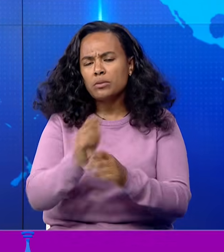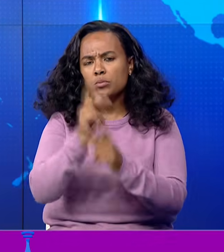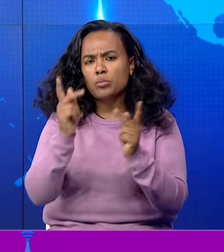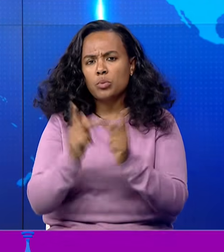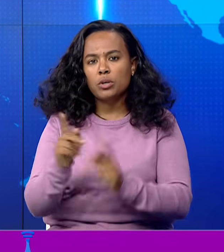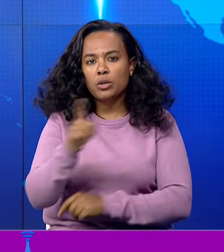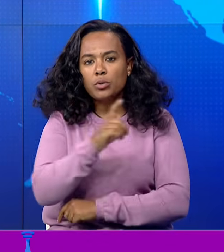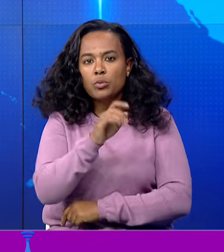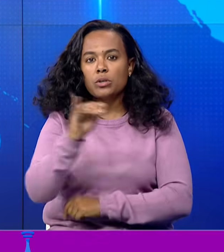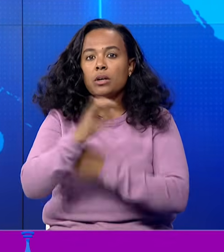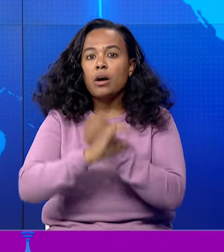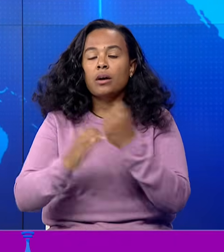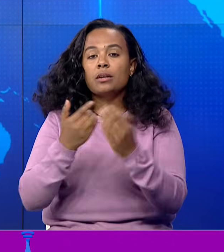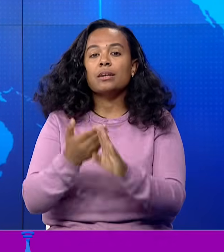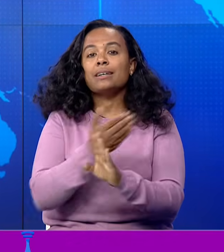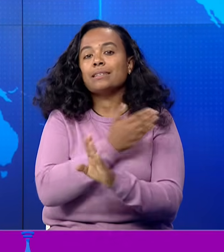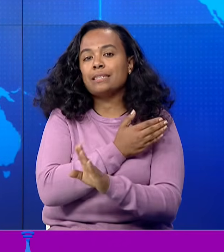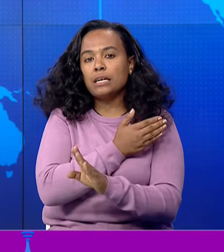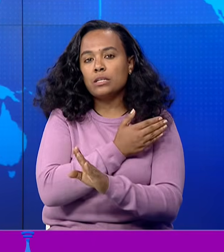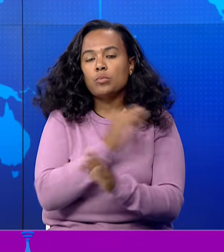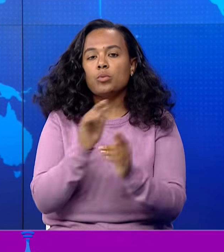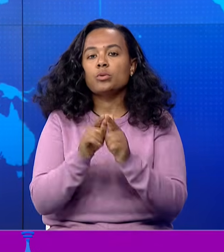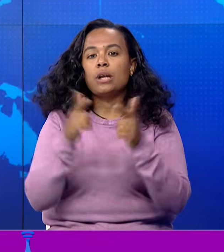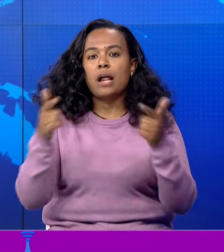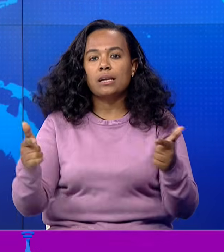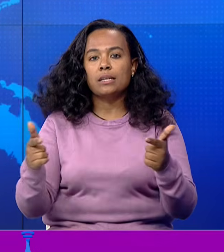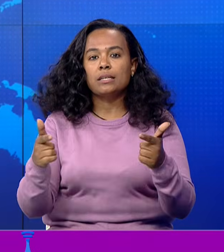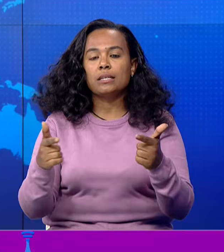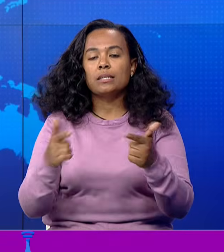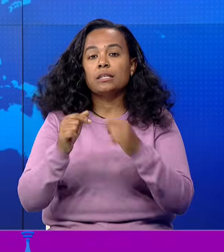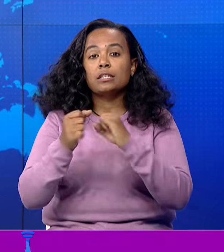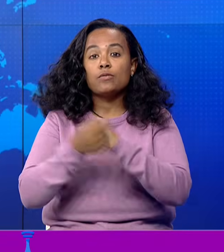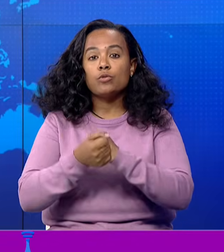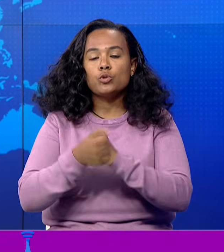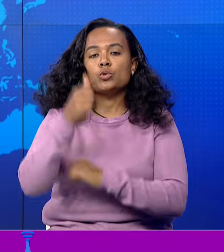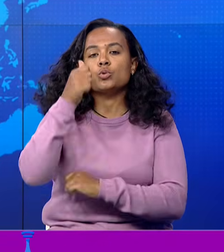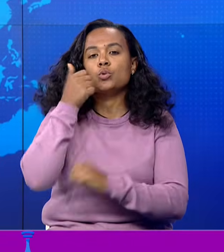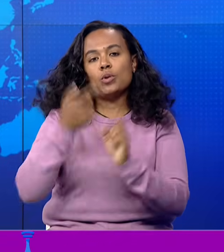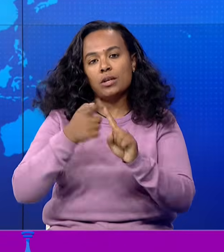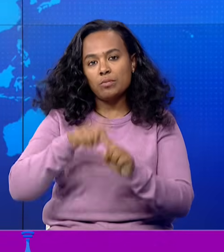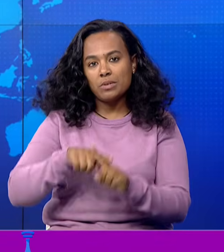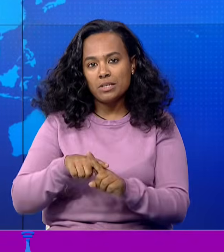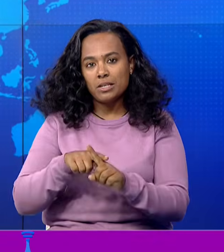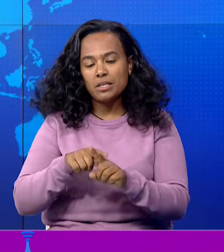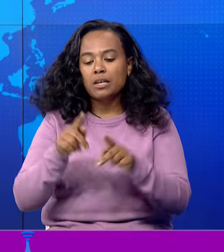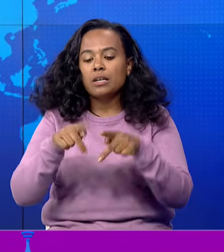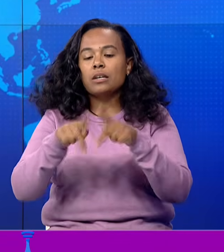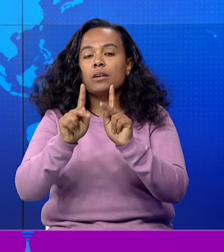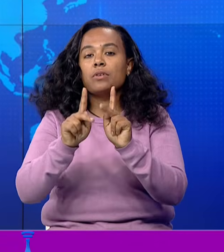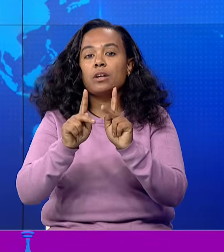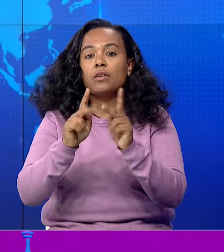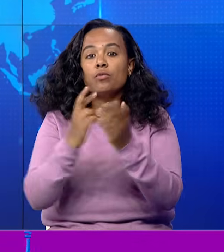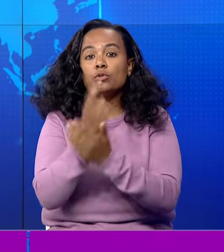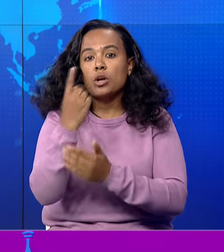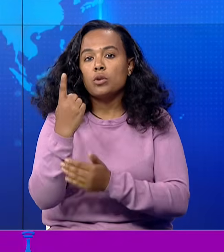እንደ ሀገር እንደ ከዚህ ቀደሙ ትላልቅ ሪቮሉሽኖች ወደ ኋላ እንቀራለን። የግብርና ሪቮሉሽን 1